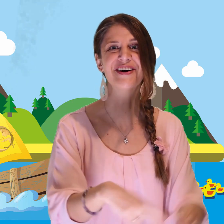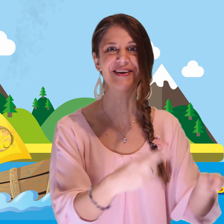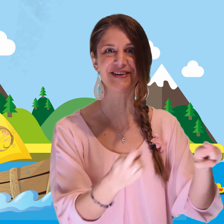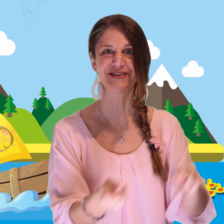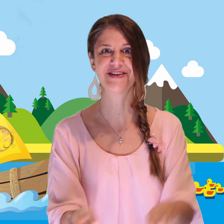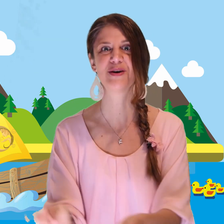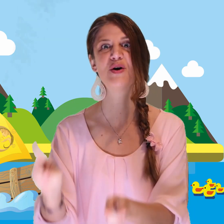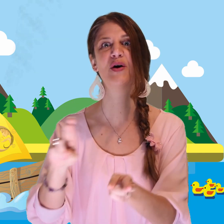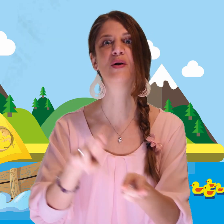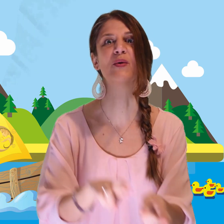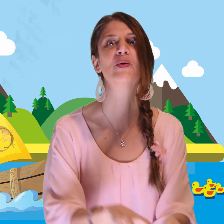de l'eau